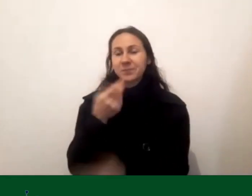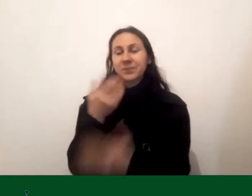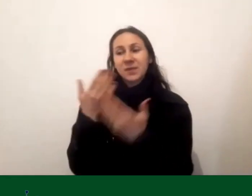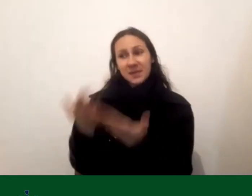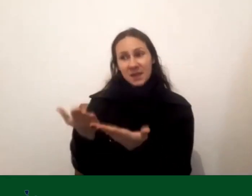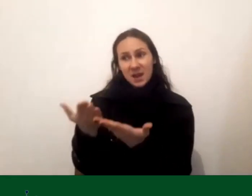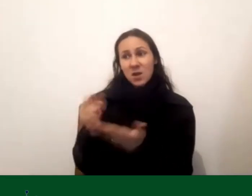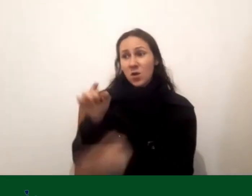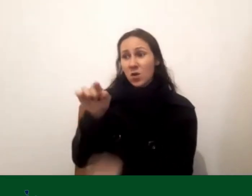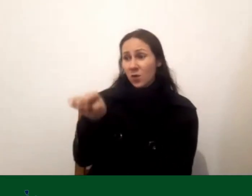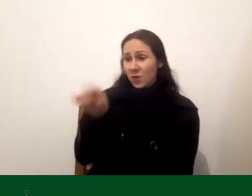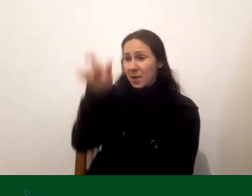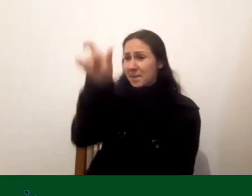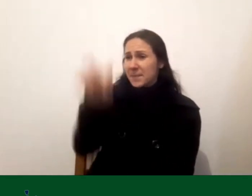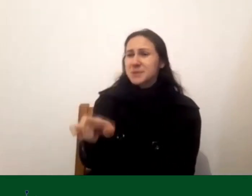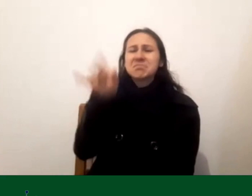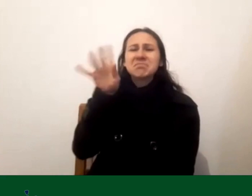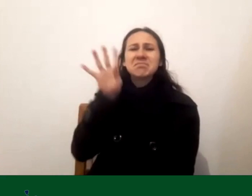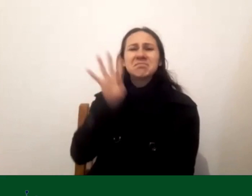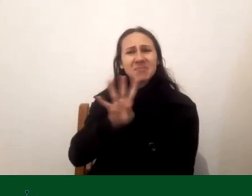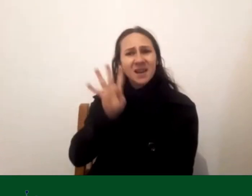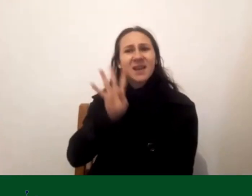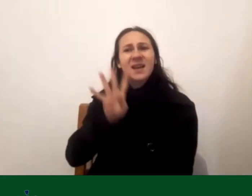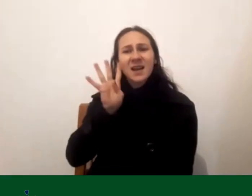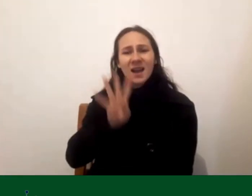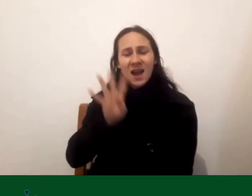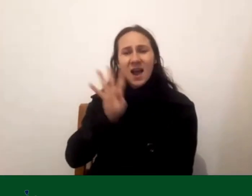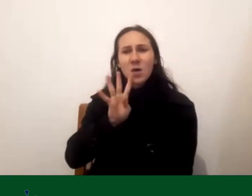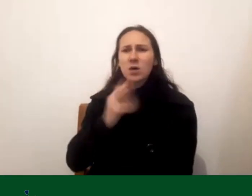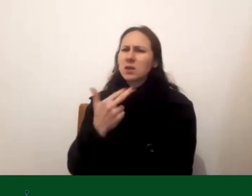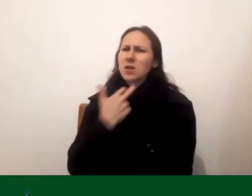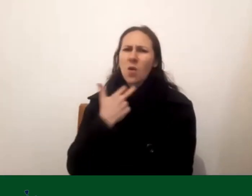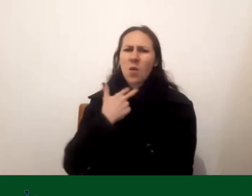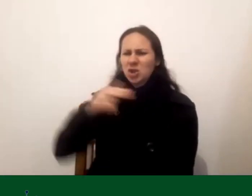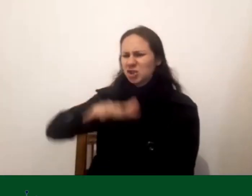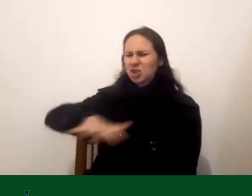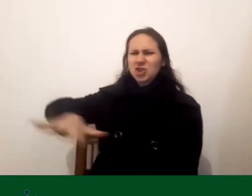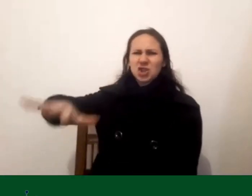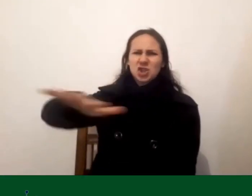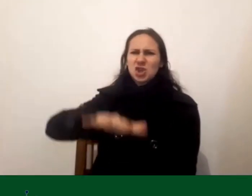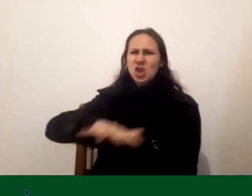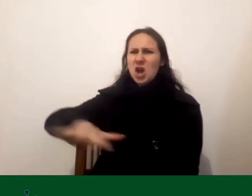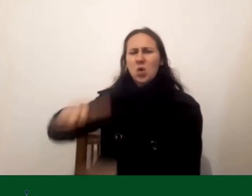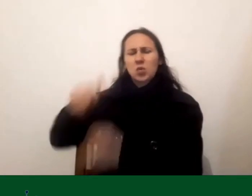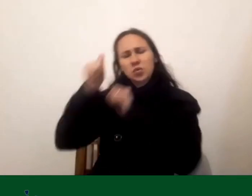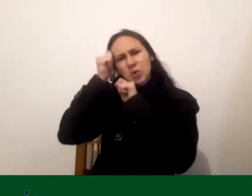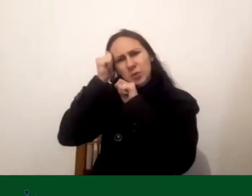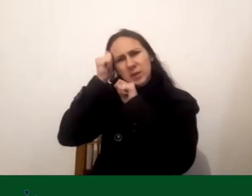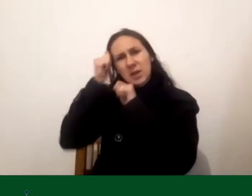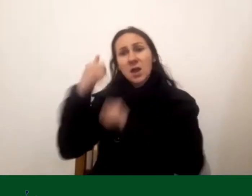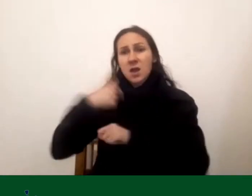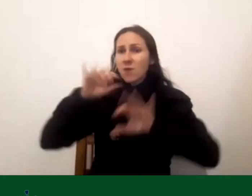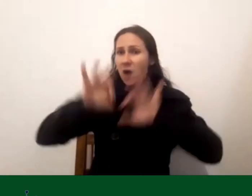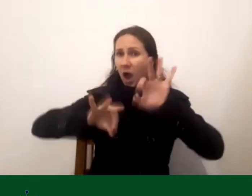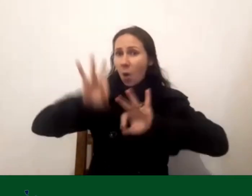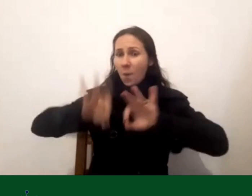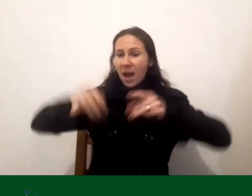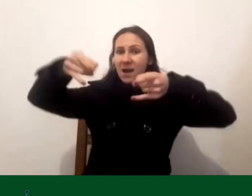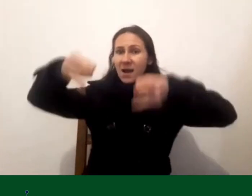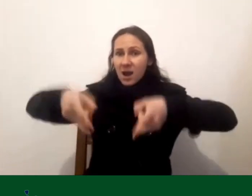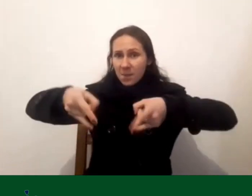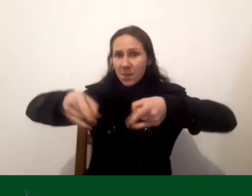tão legal como você não pode dormir no chão. Então, ela preparou a cama do quarto de hóspedes para